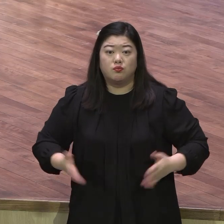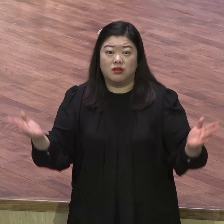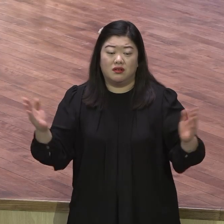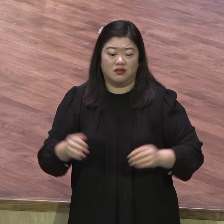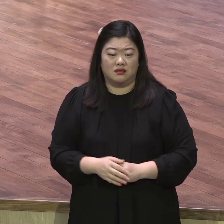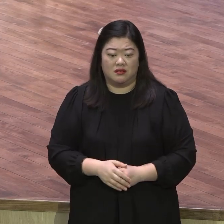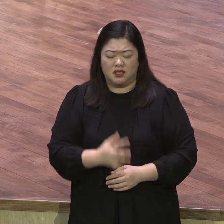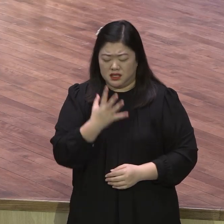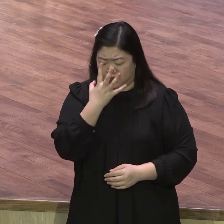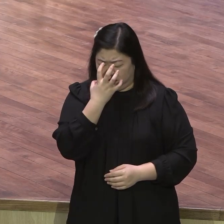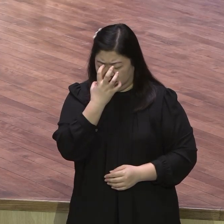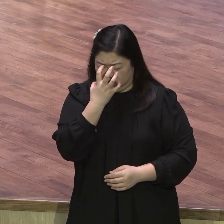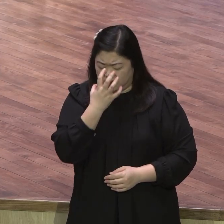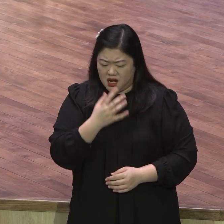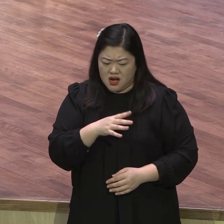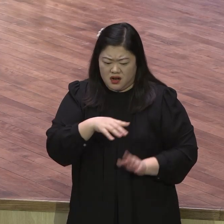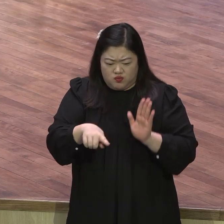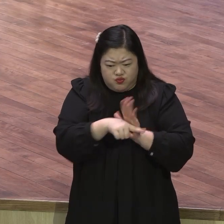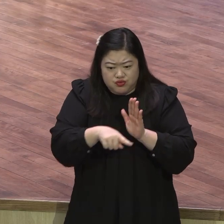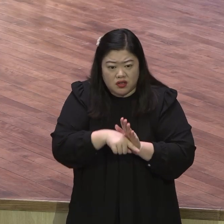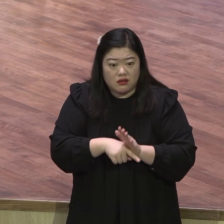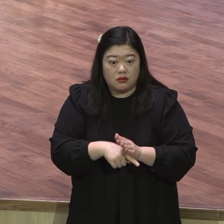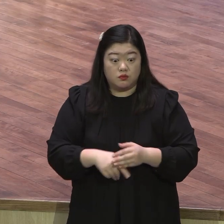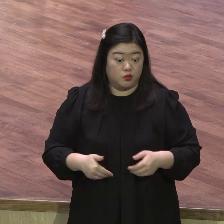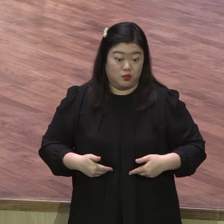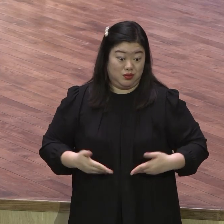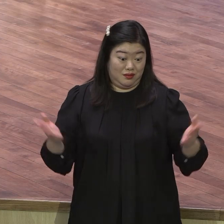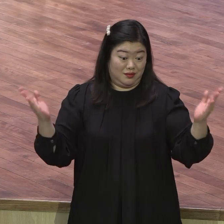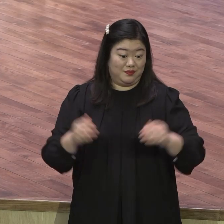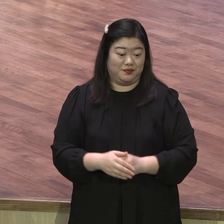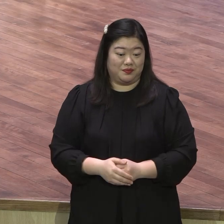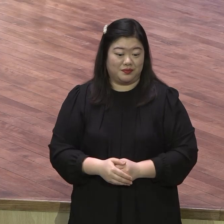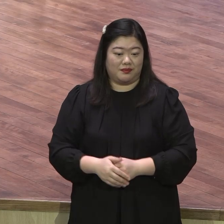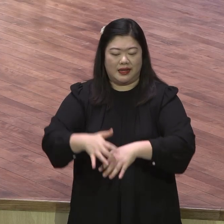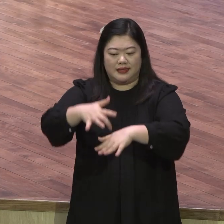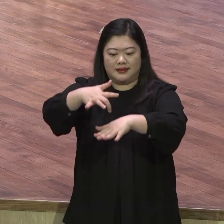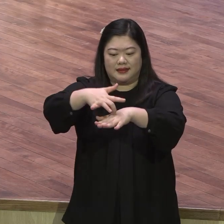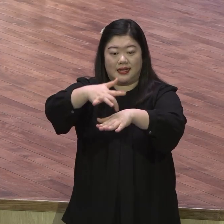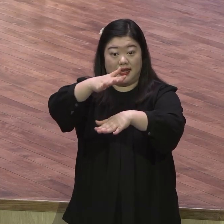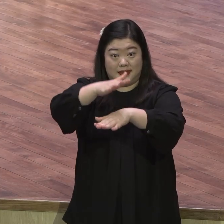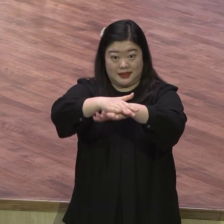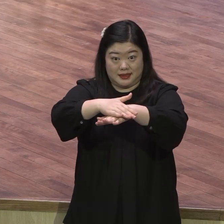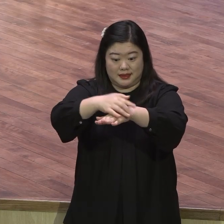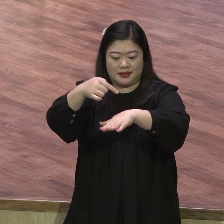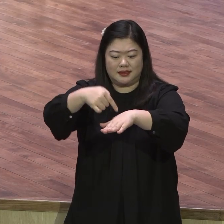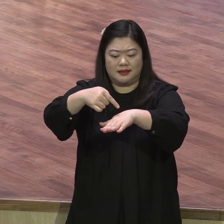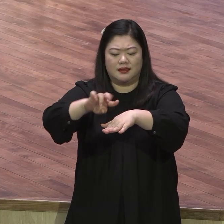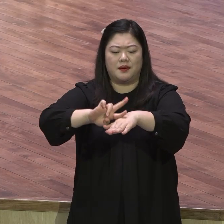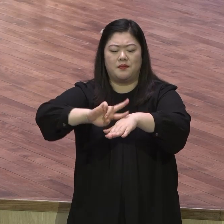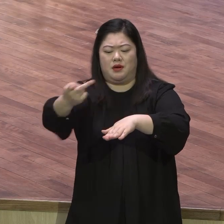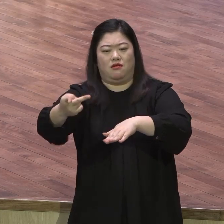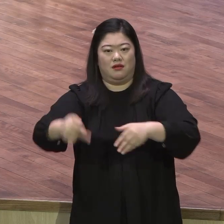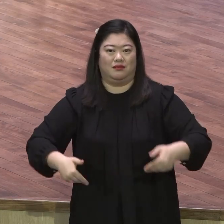뭘 그래 억울해 합니까? 왜 그래 부정적이냐고요. 체질이 체질이 빨리 보금주로 바뀌어야 돼요.